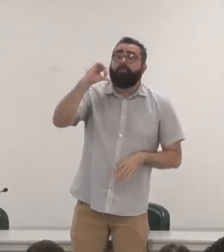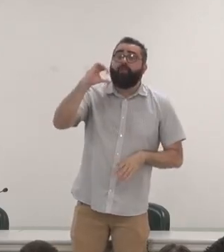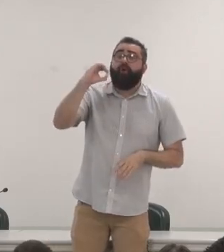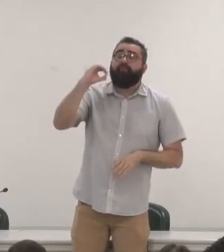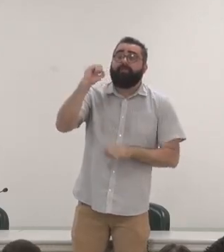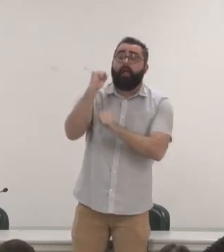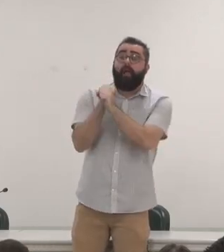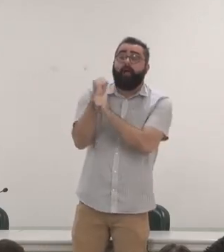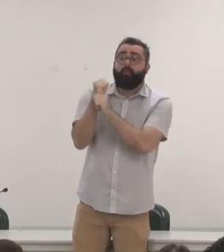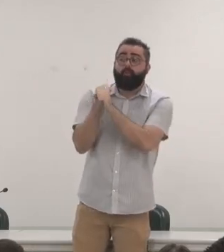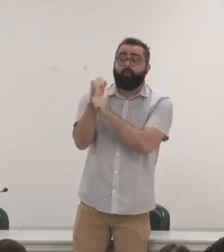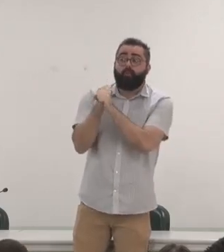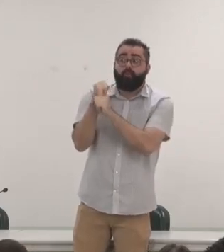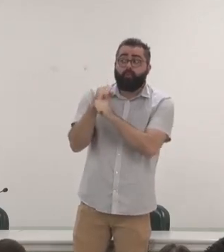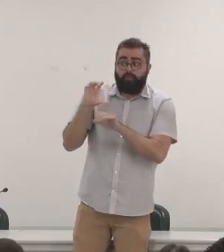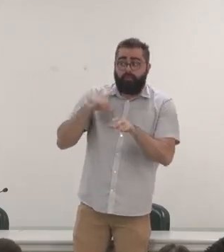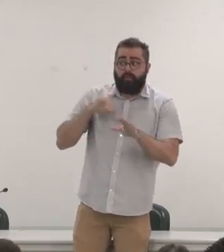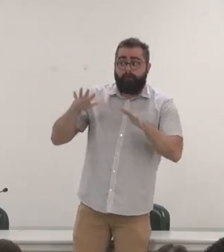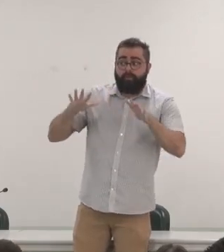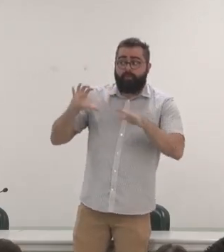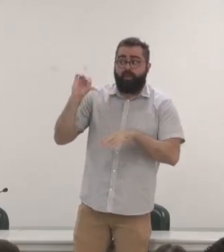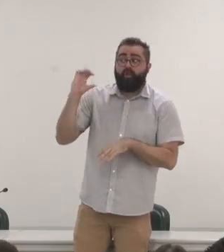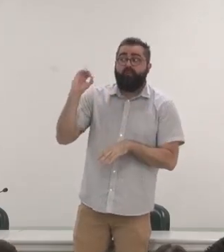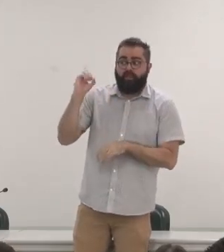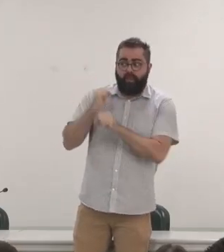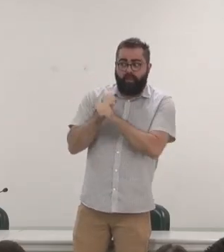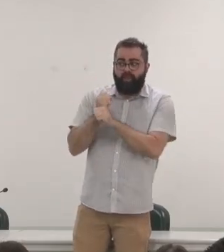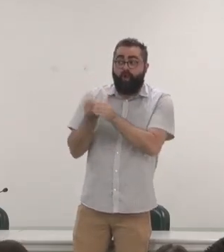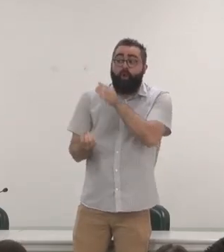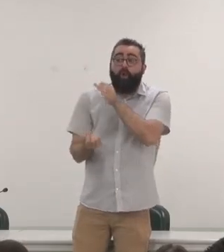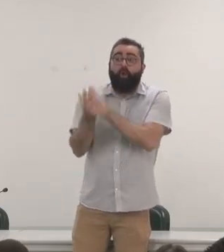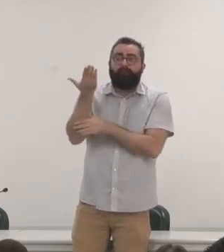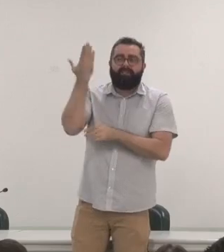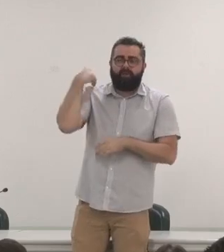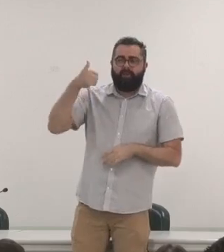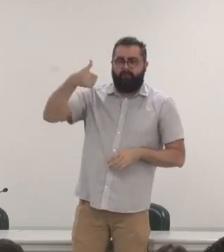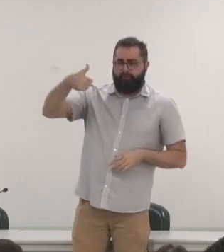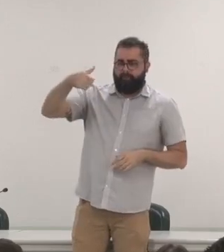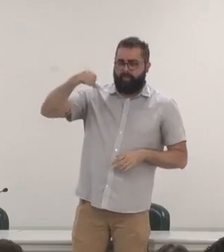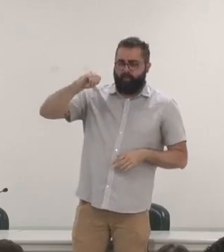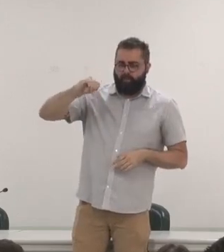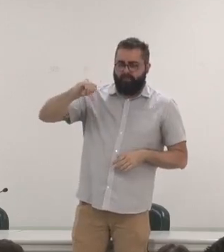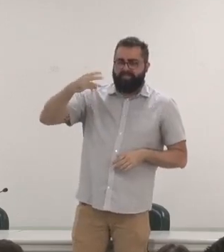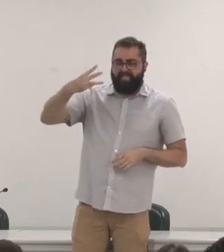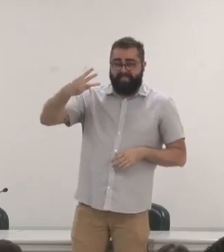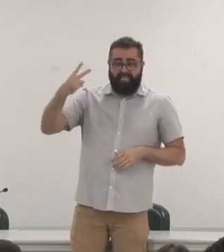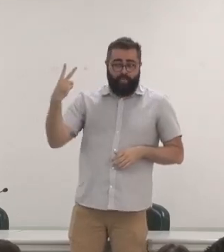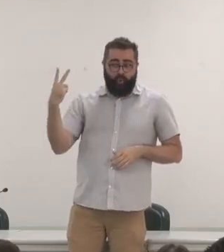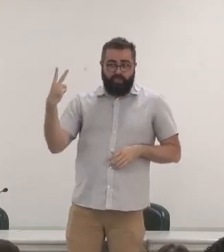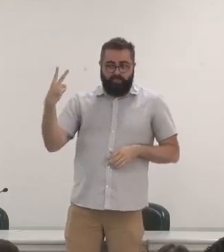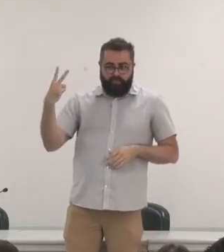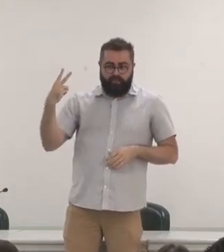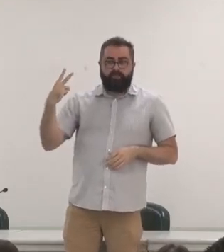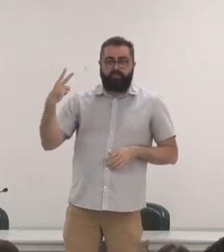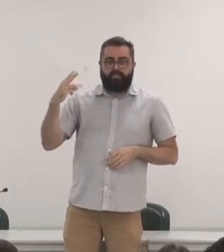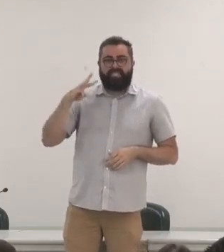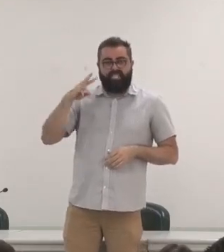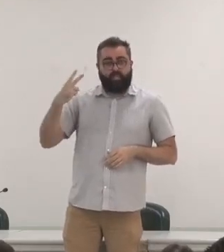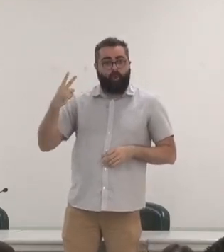localidade. Ela ali se dá mais ou menos 90 anos de idade, De